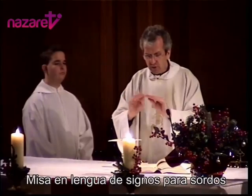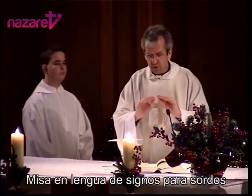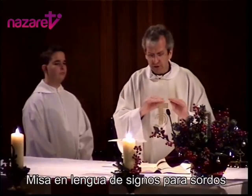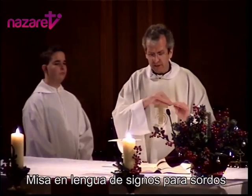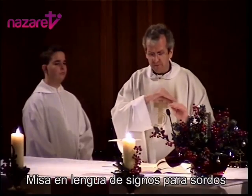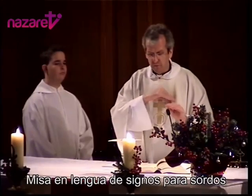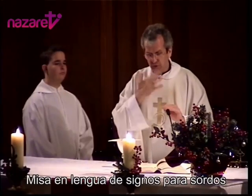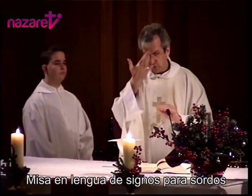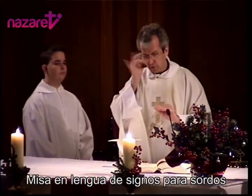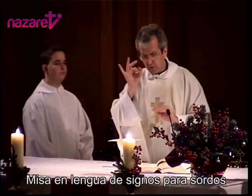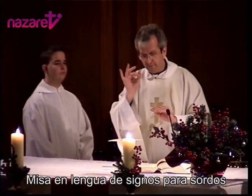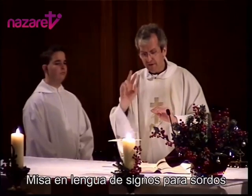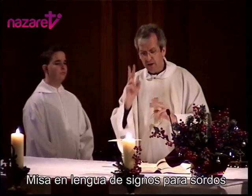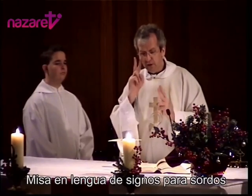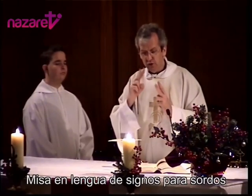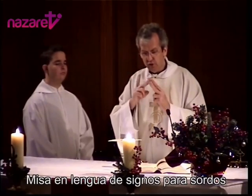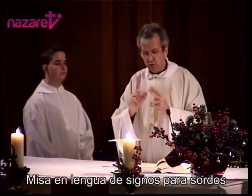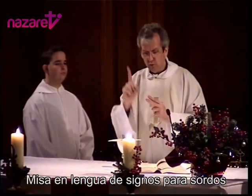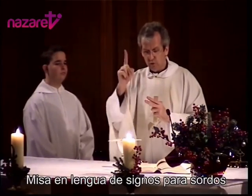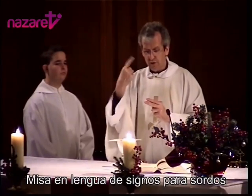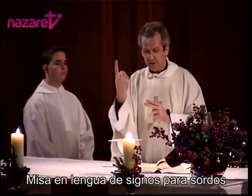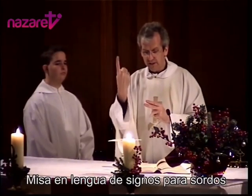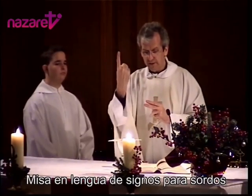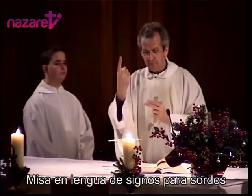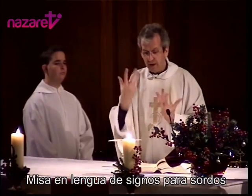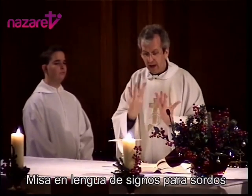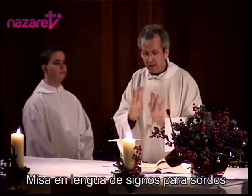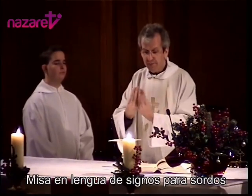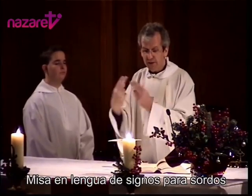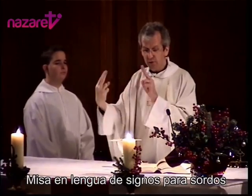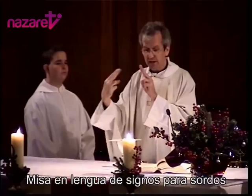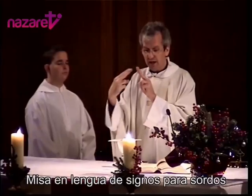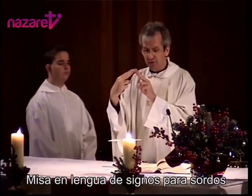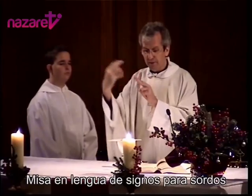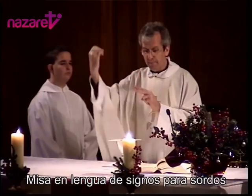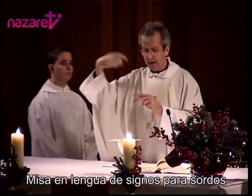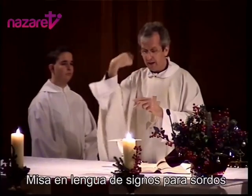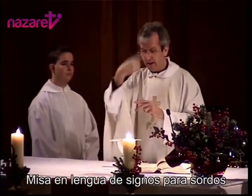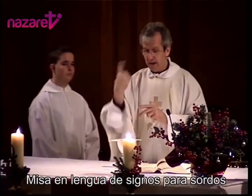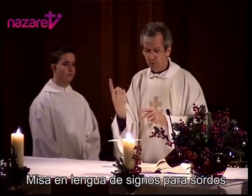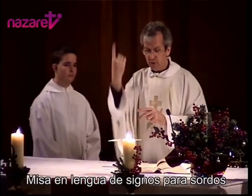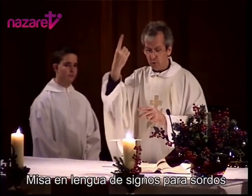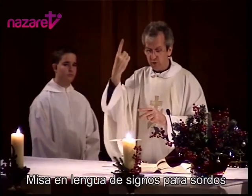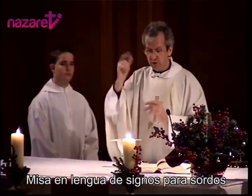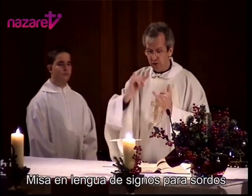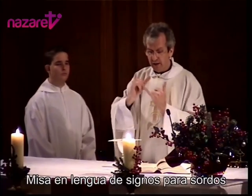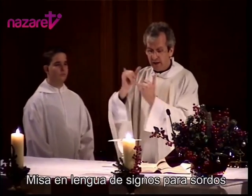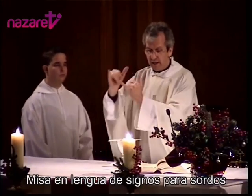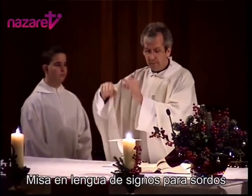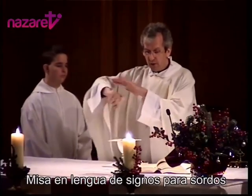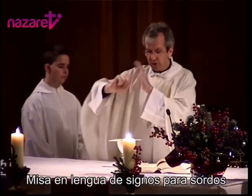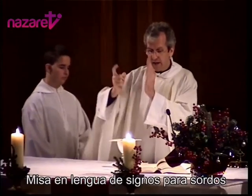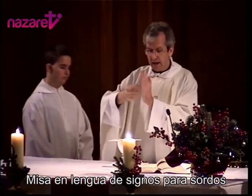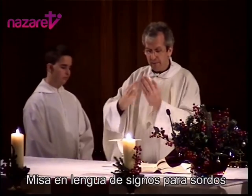de todos los demás difuntos cuya fe solo tú conociste. Admítelos a contemplar la luz de tu rostro